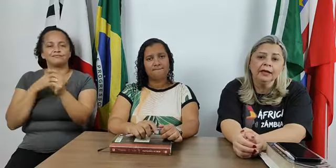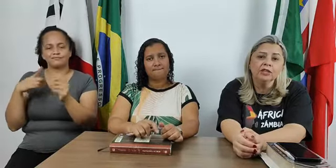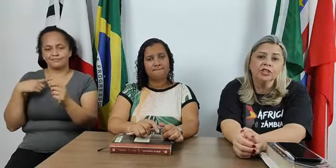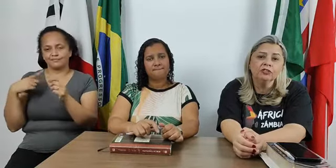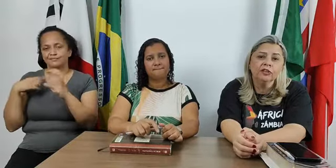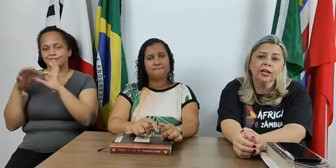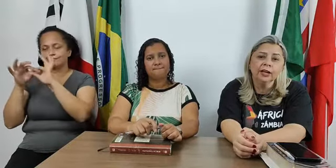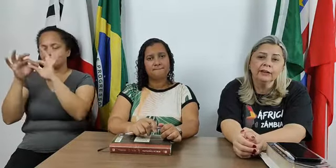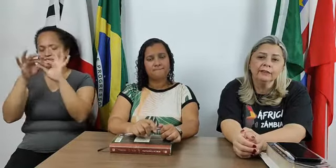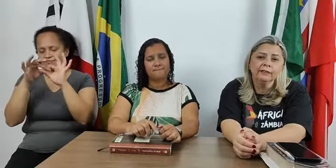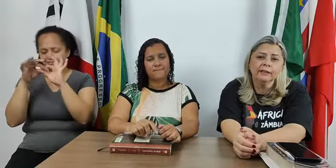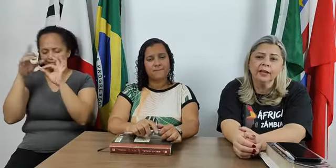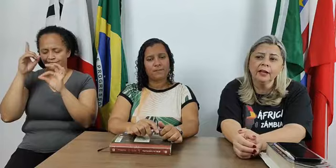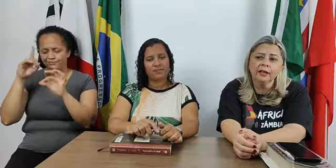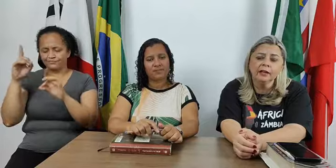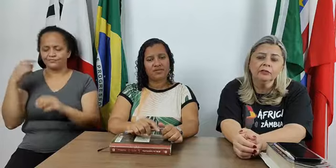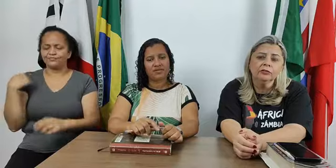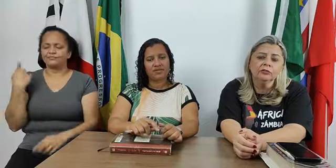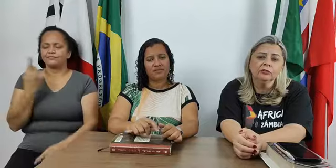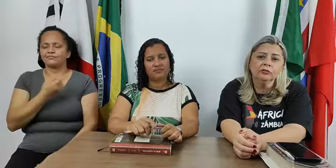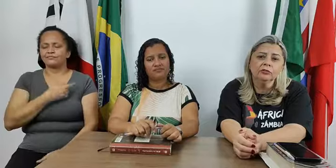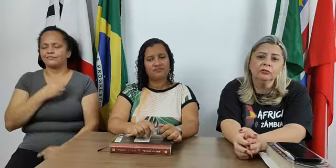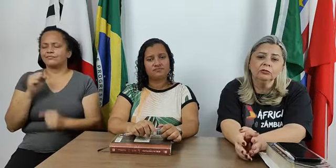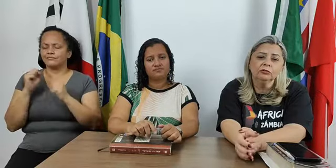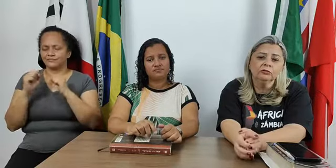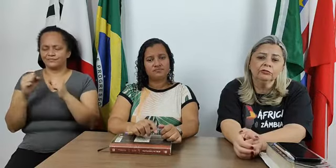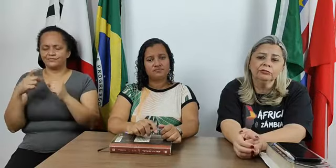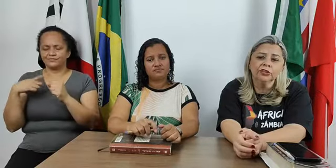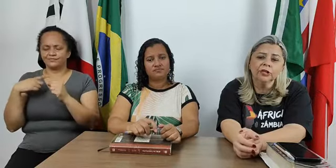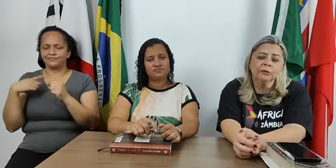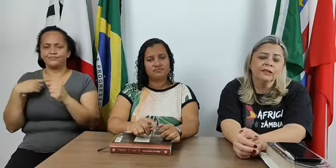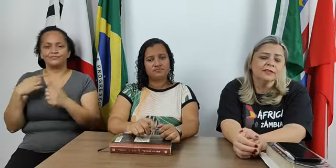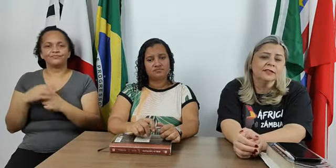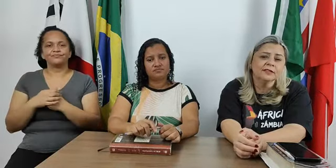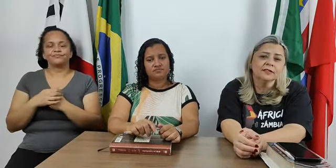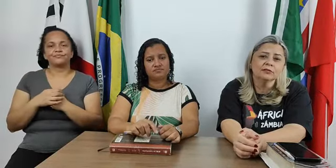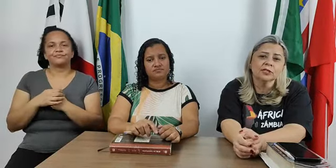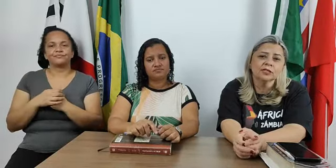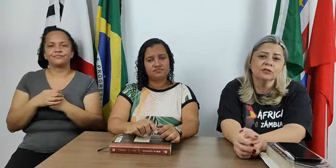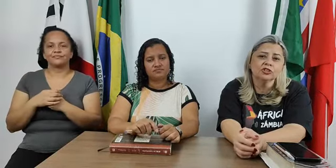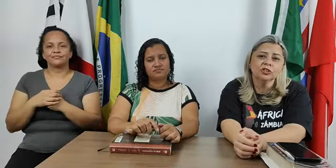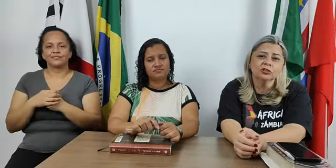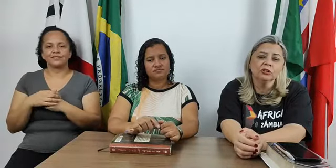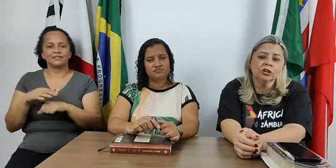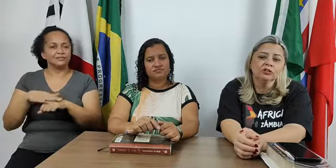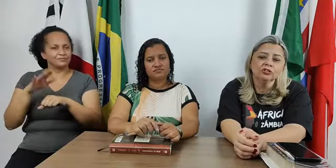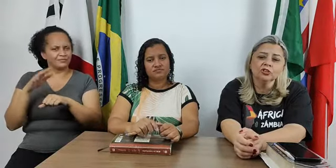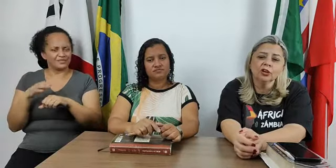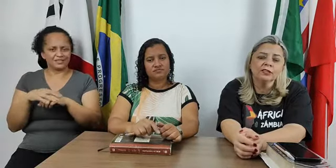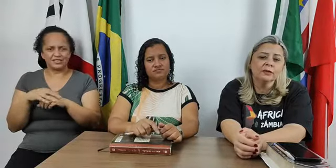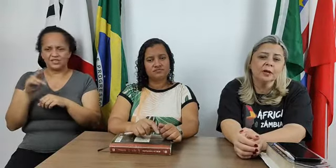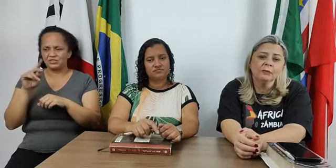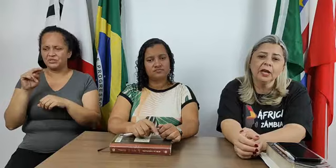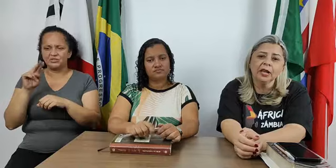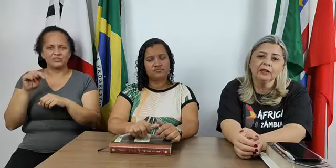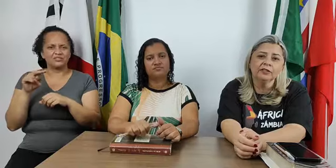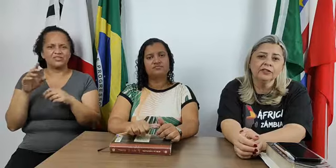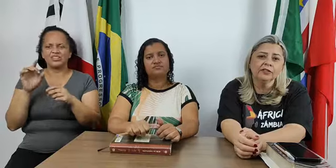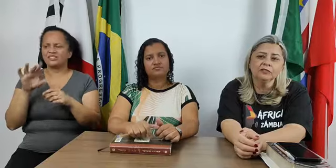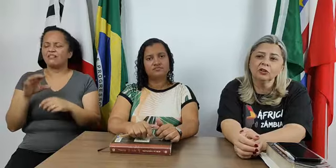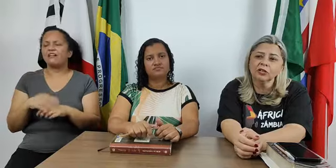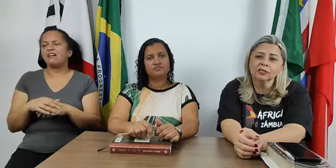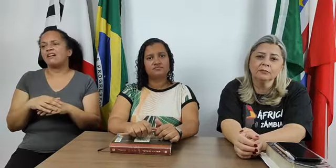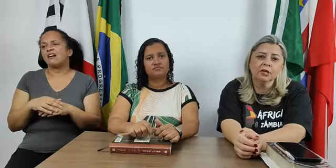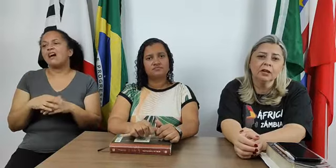Pai, que a gente venha crescer, não fique mais nessa situação de só receber a